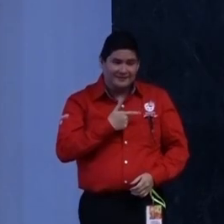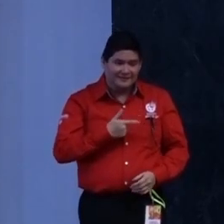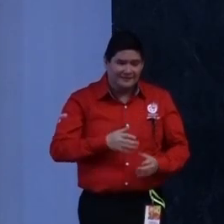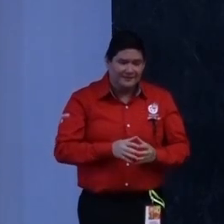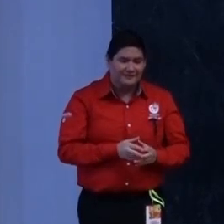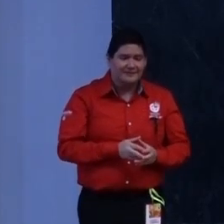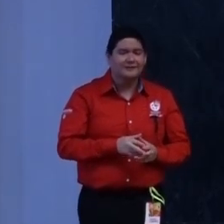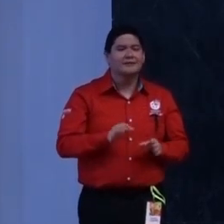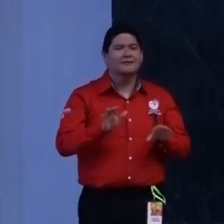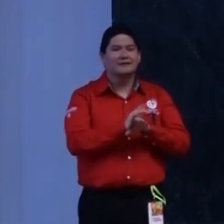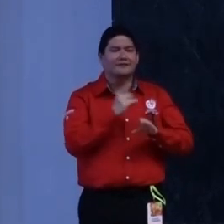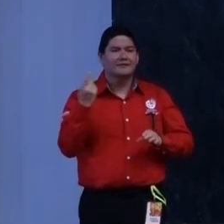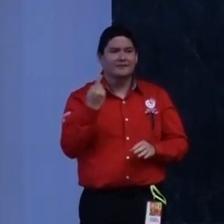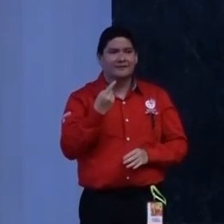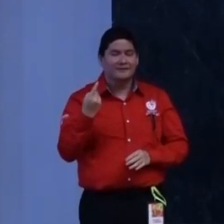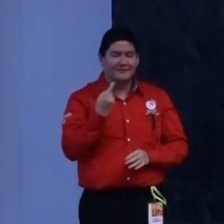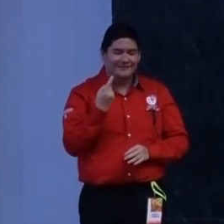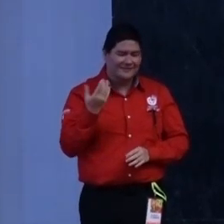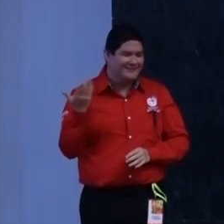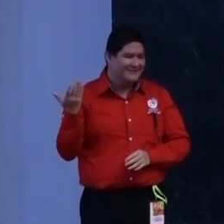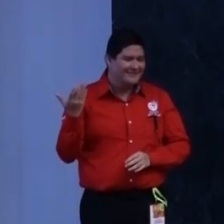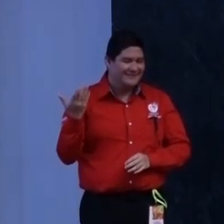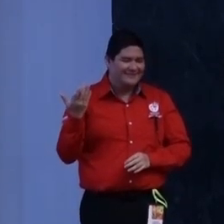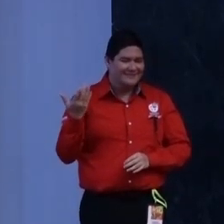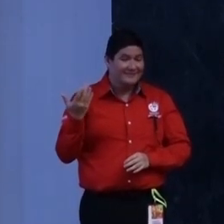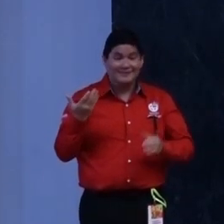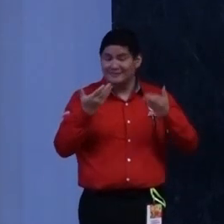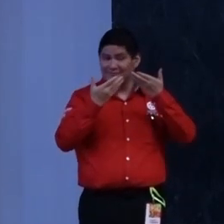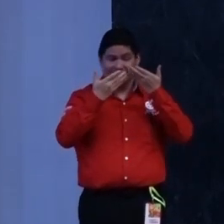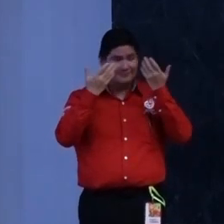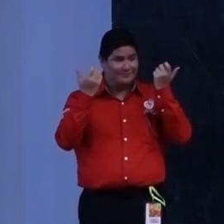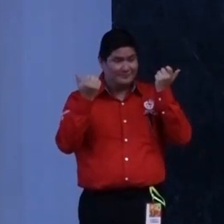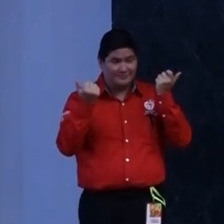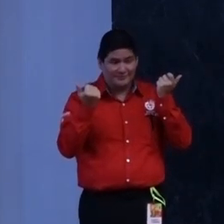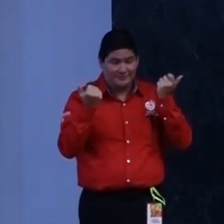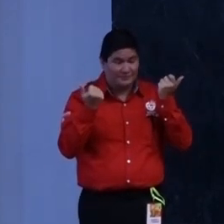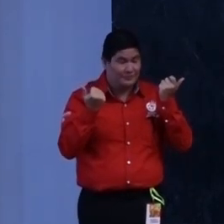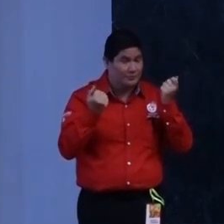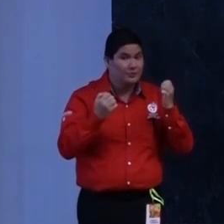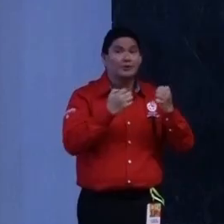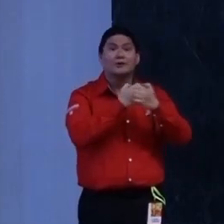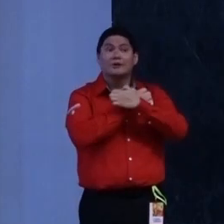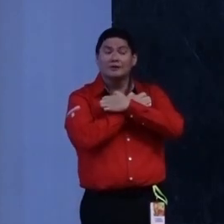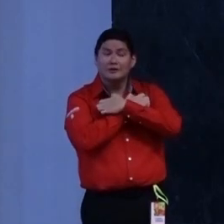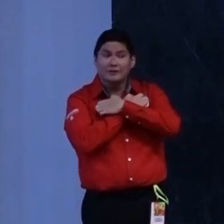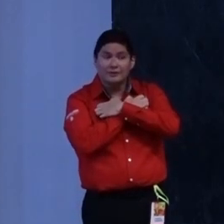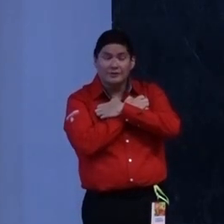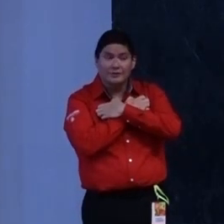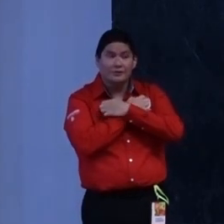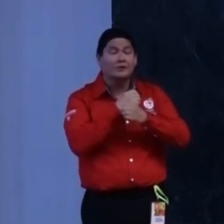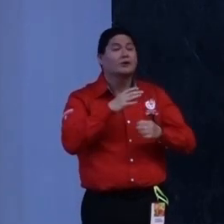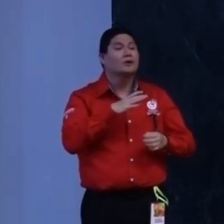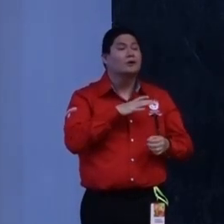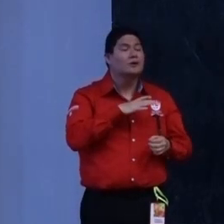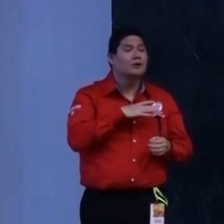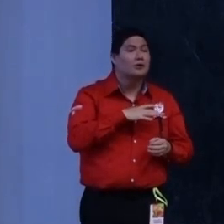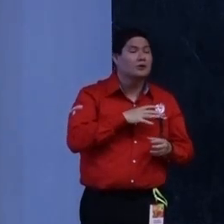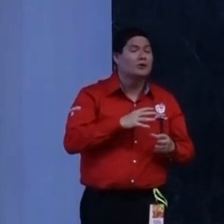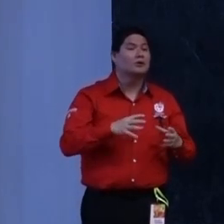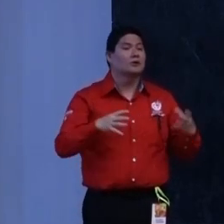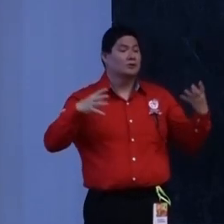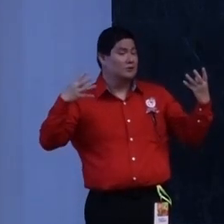de Pedro, porque no hay sistema educativo que haya logrado